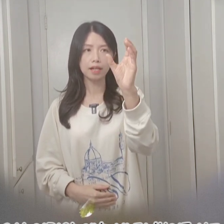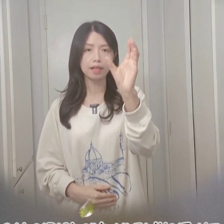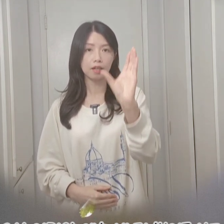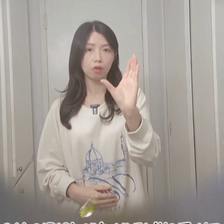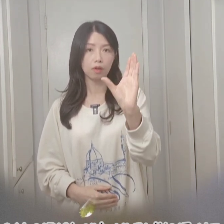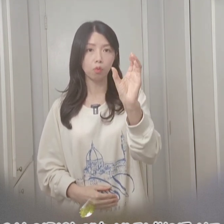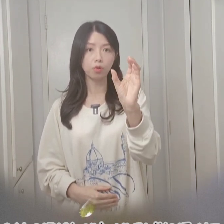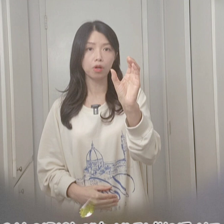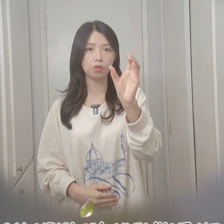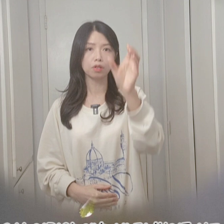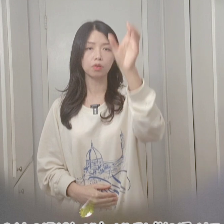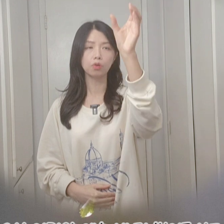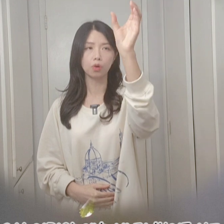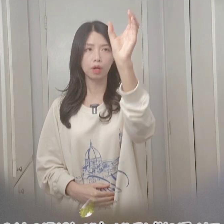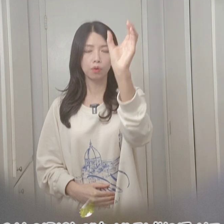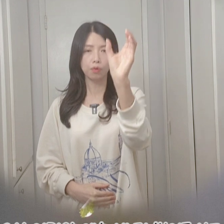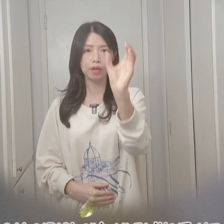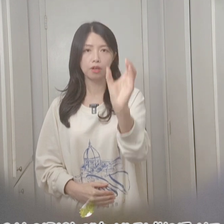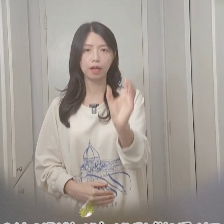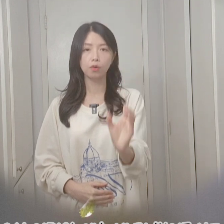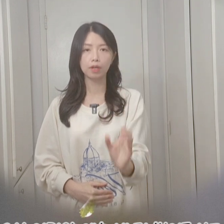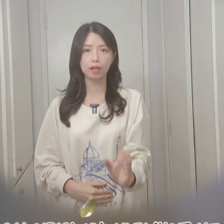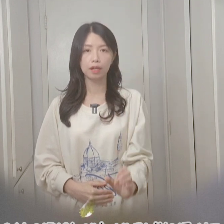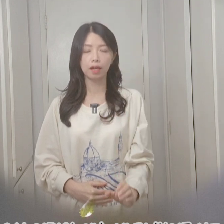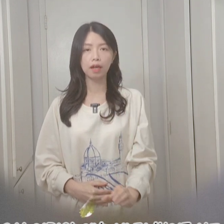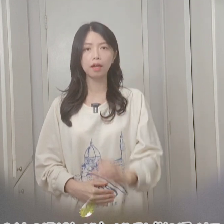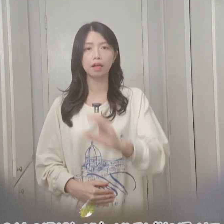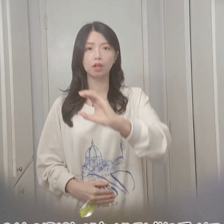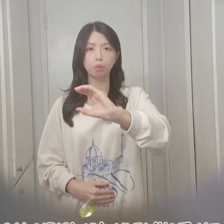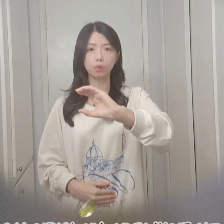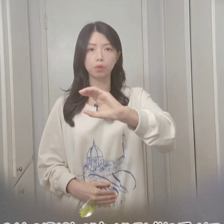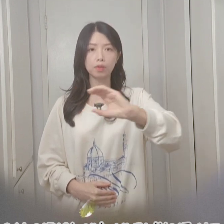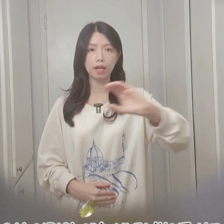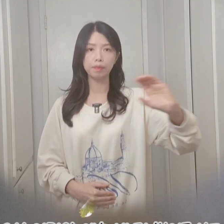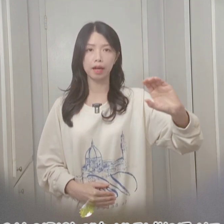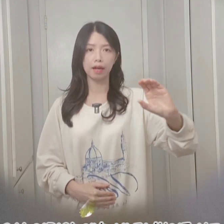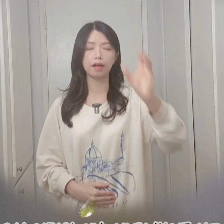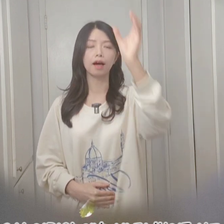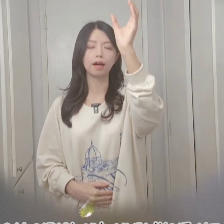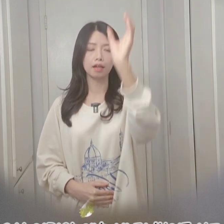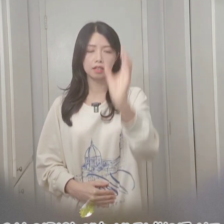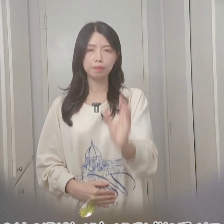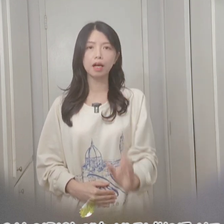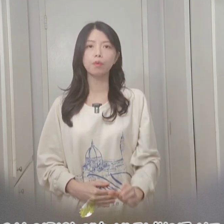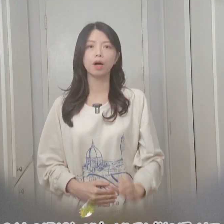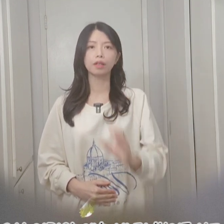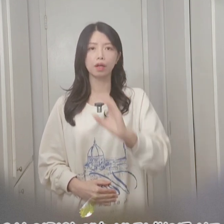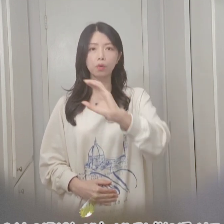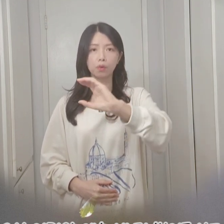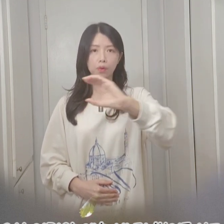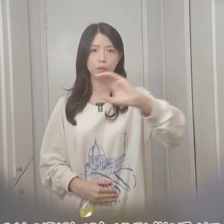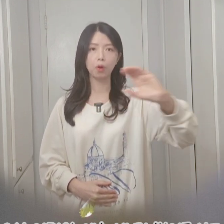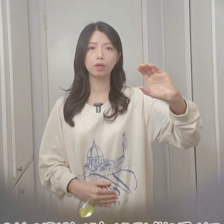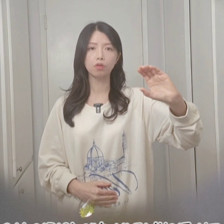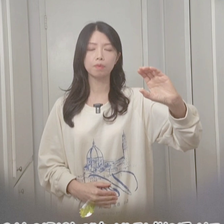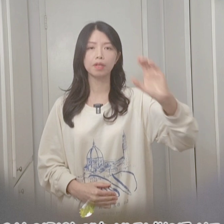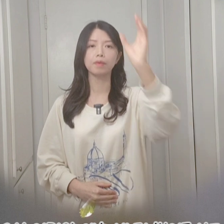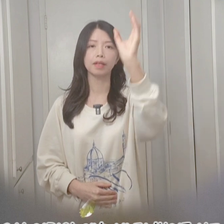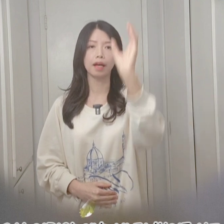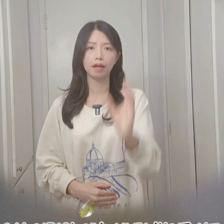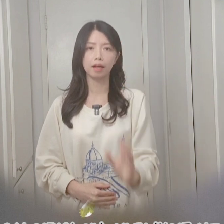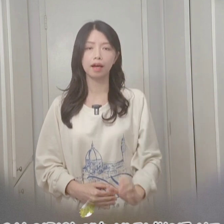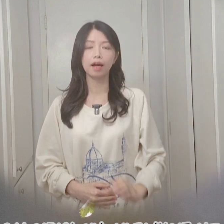손을 살짝 이렇게 오므려 주시고 위에서 아래로 길게, 옆으로 짧게 십자가 모양대로 표현해